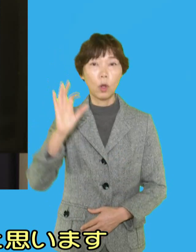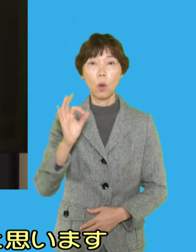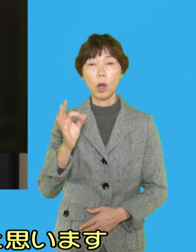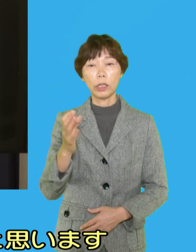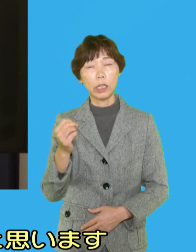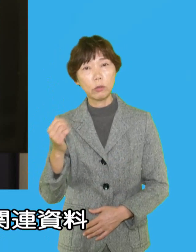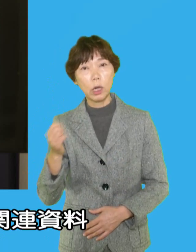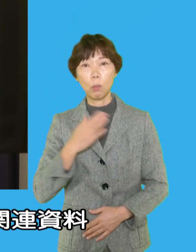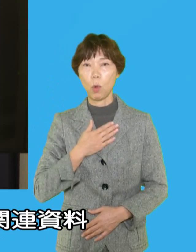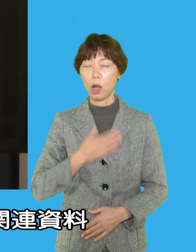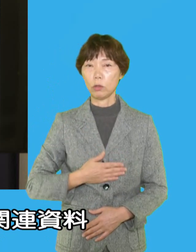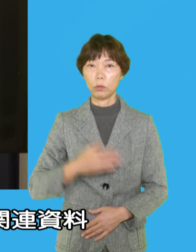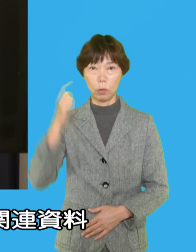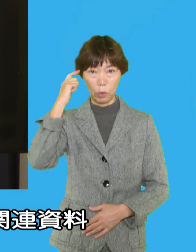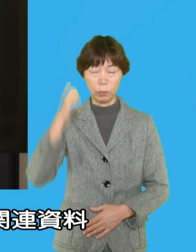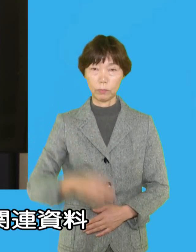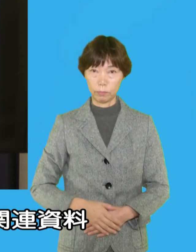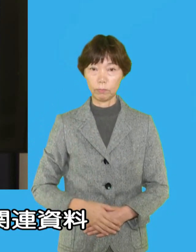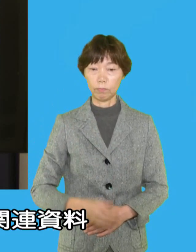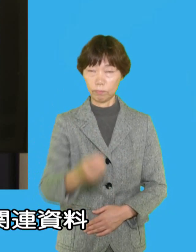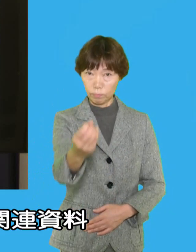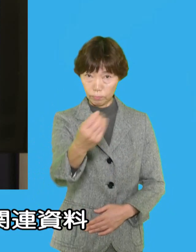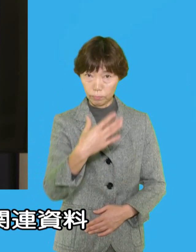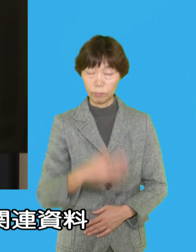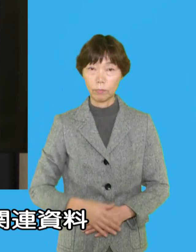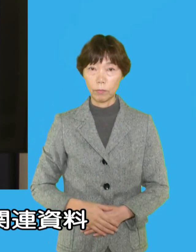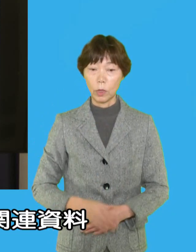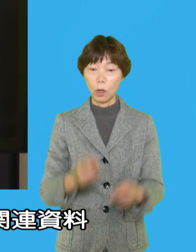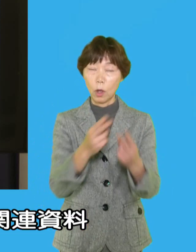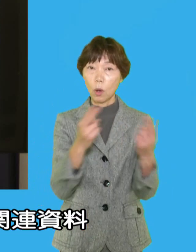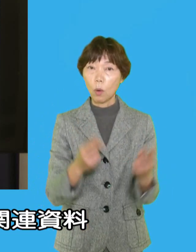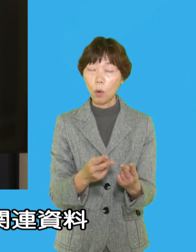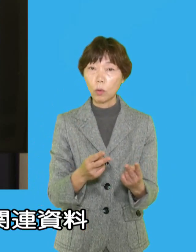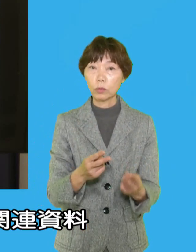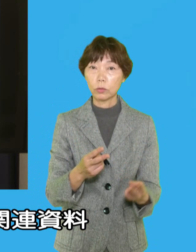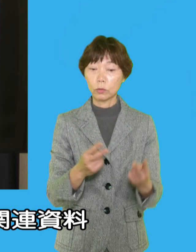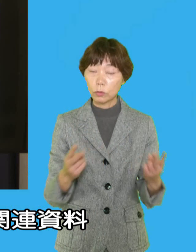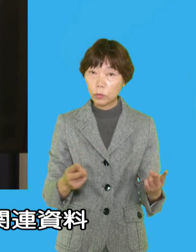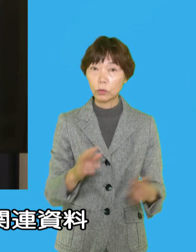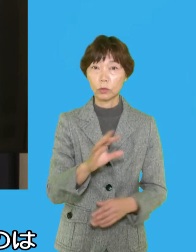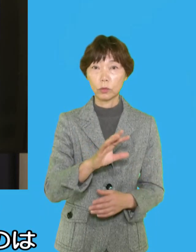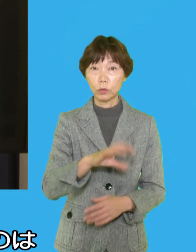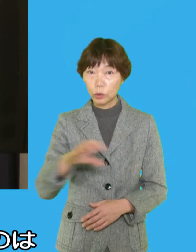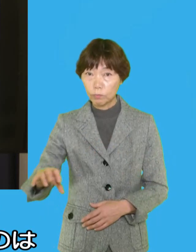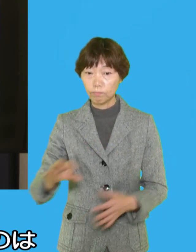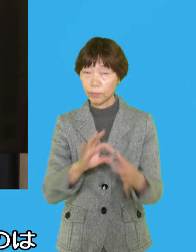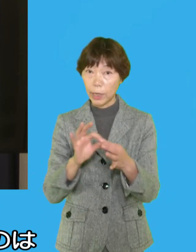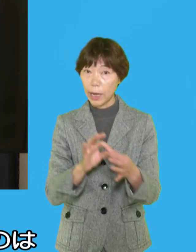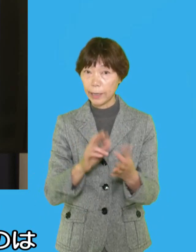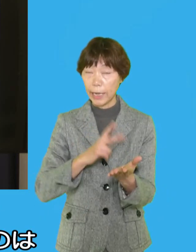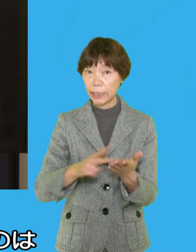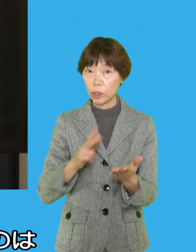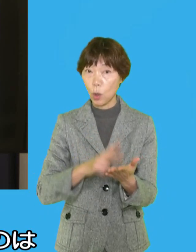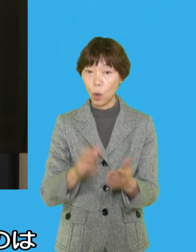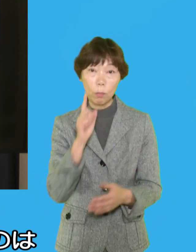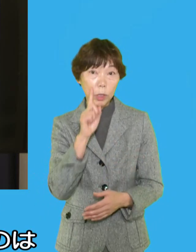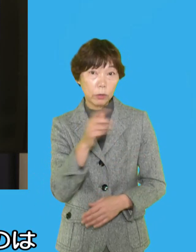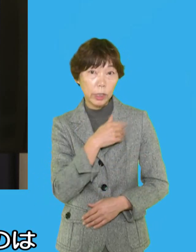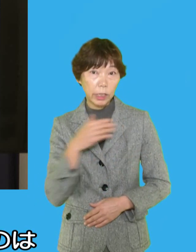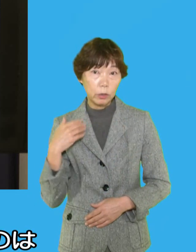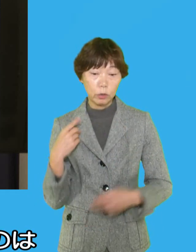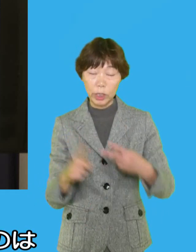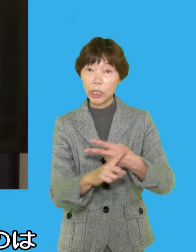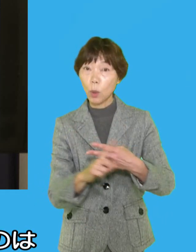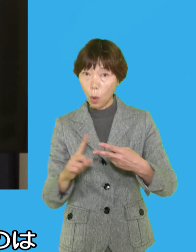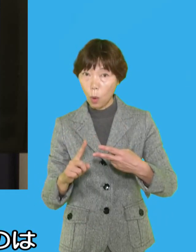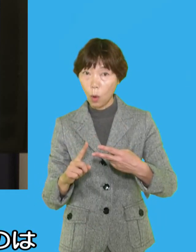います。 ちゃんとすみません、その下の古墳群関連資料閲覧機能っていうののこの丸が